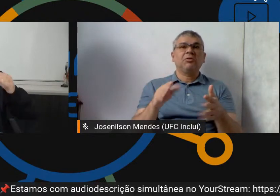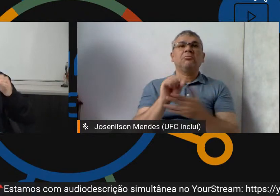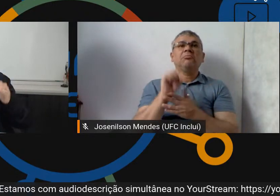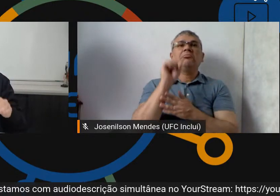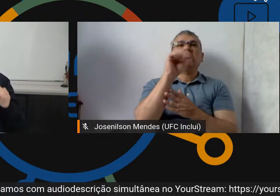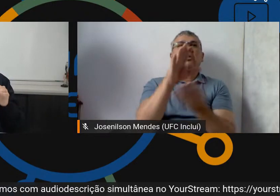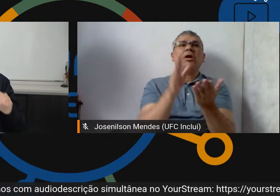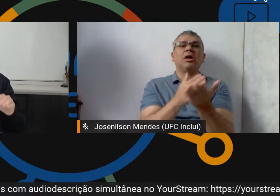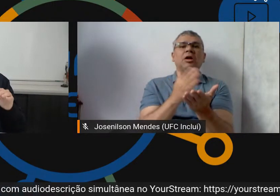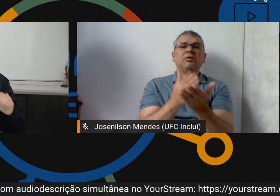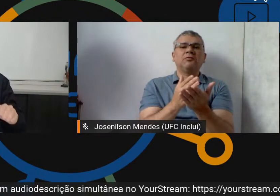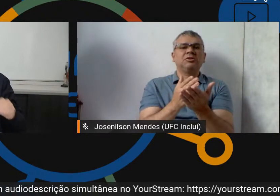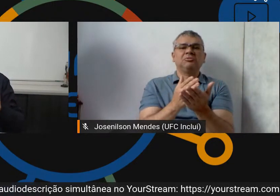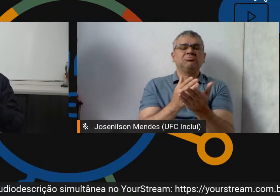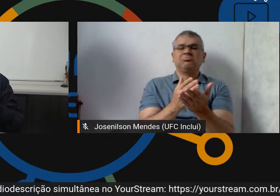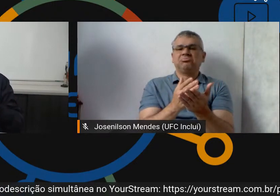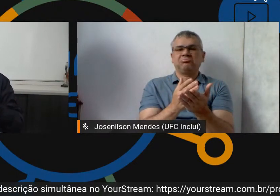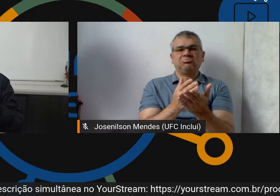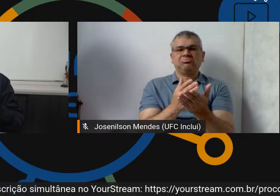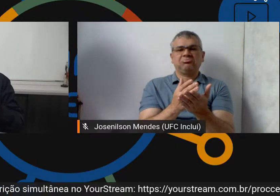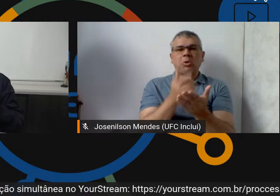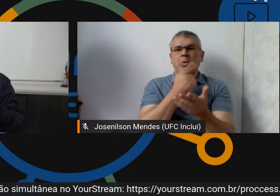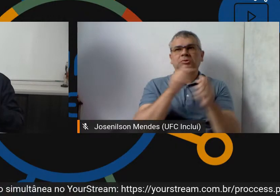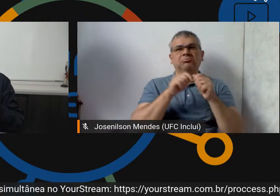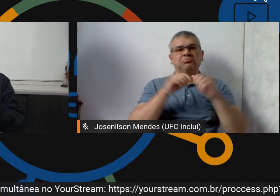elas vão continuar desconhecidas no mundo.